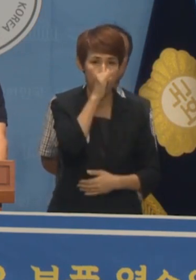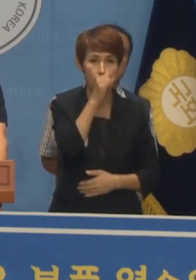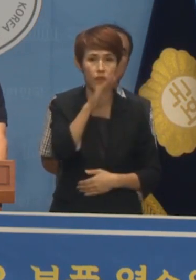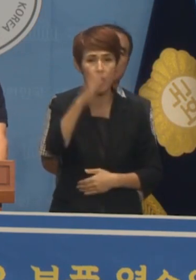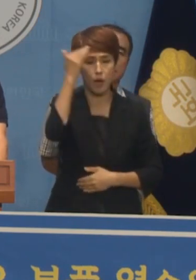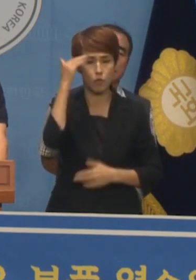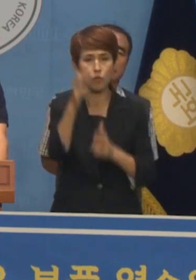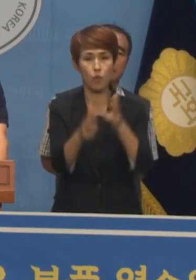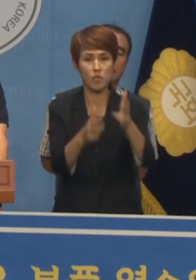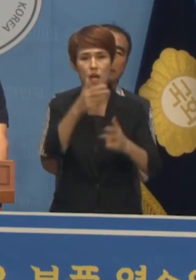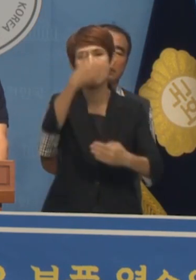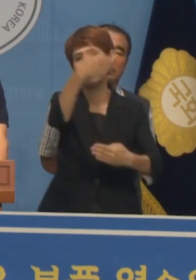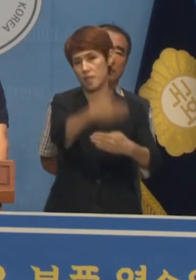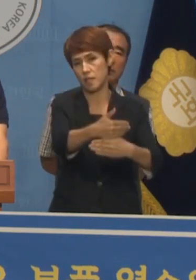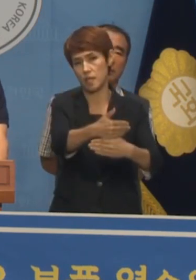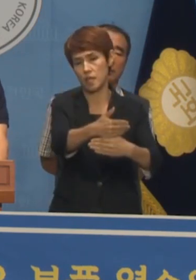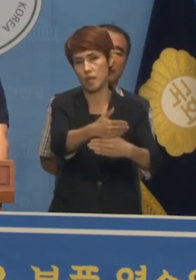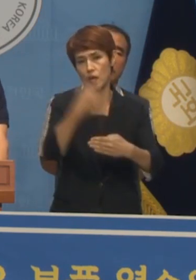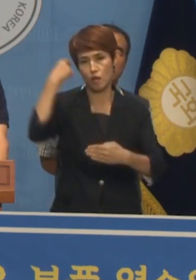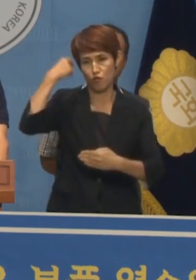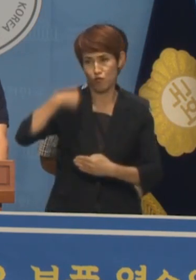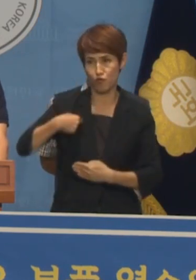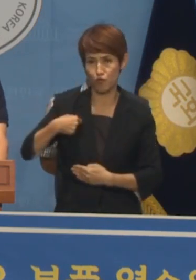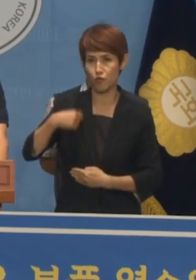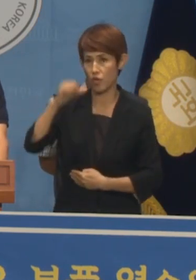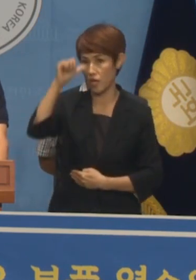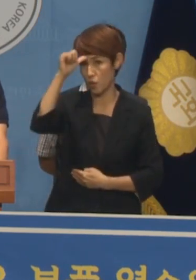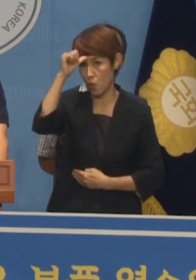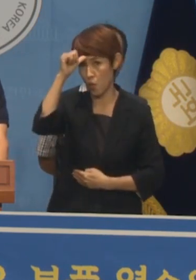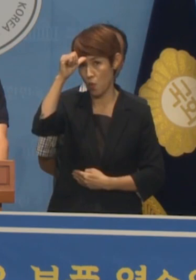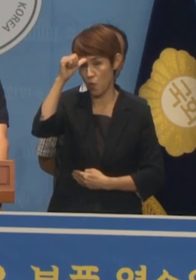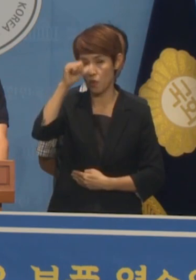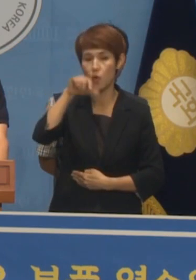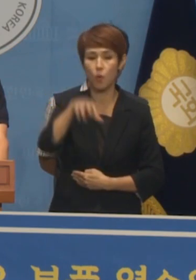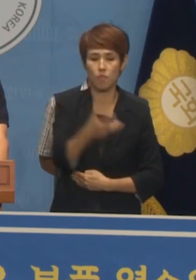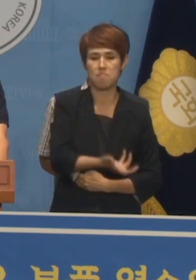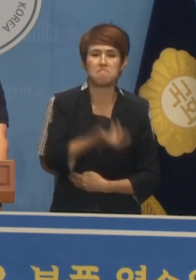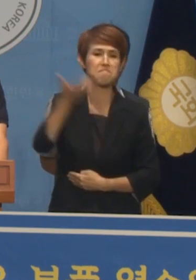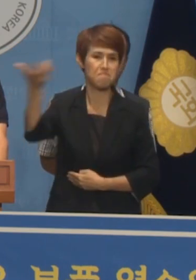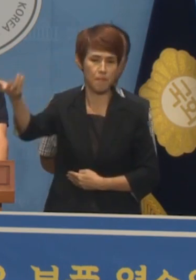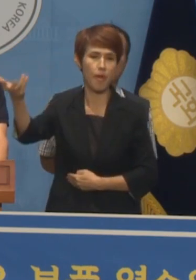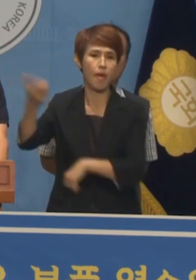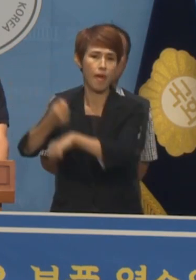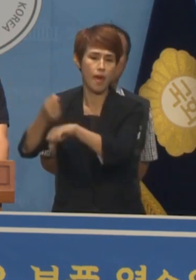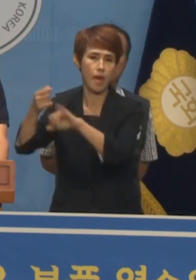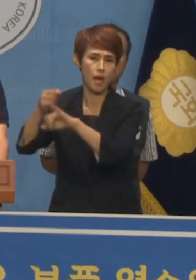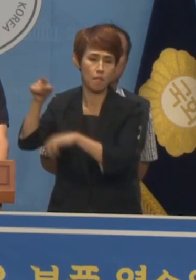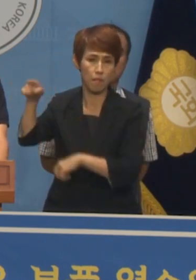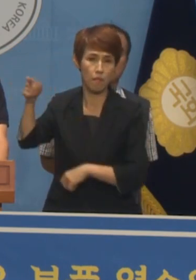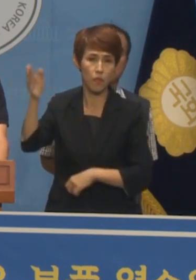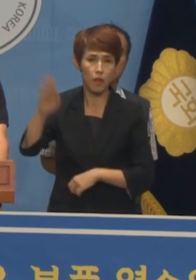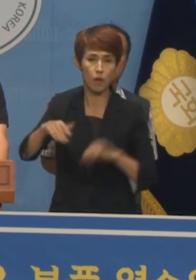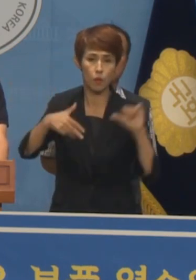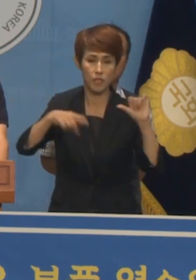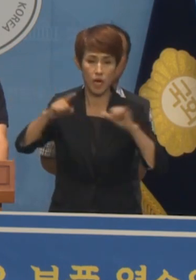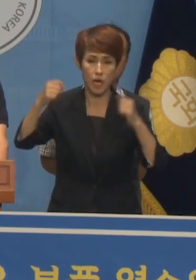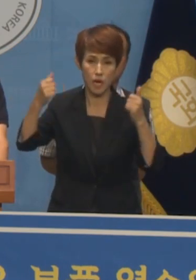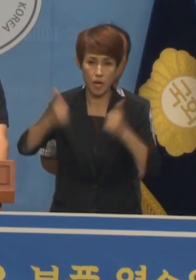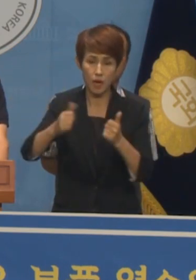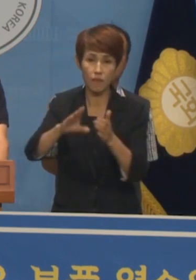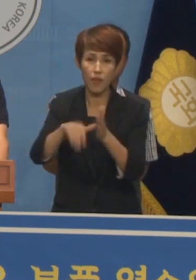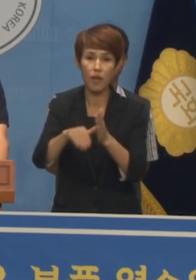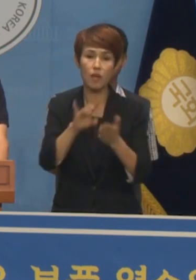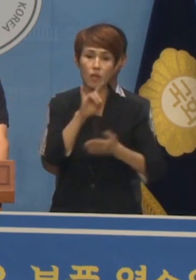한국 공장을 폐쇄하고 중국과 인도로 생산기지를 이전하겠다고 했지만 5차 협상에서는 현대차가